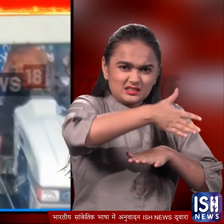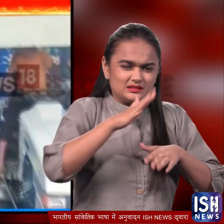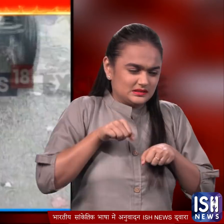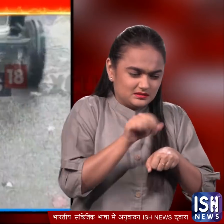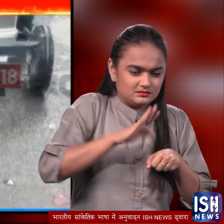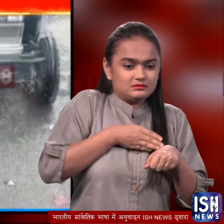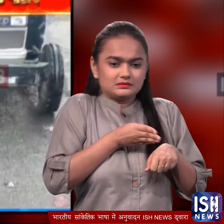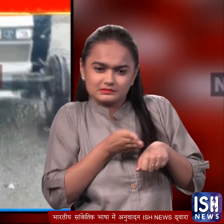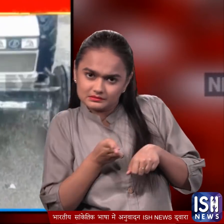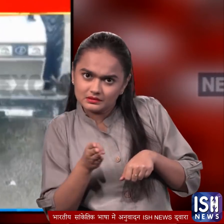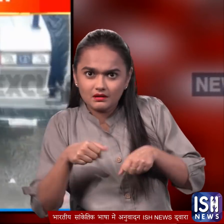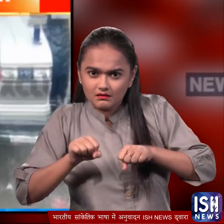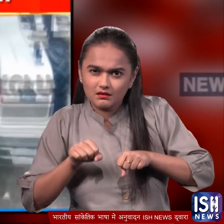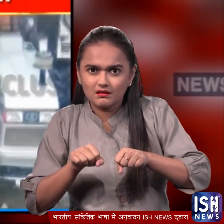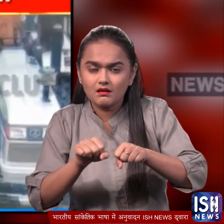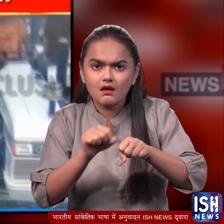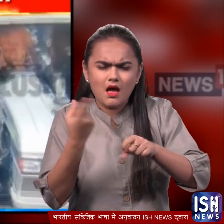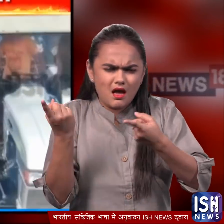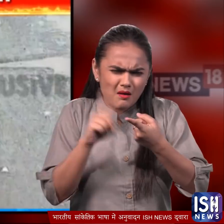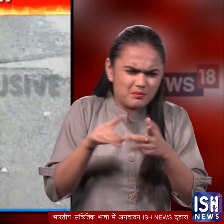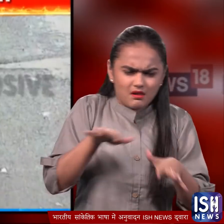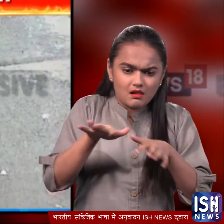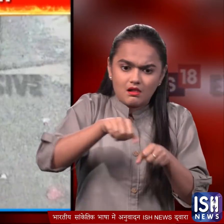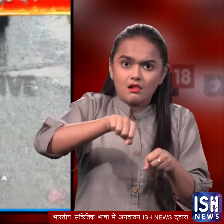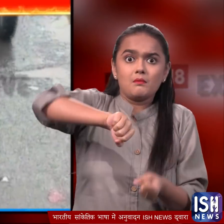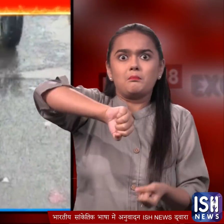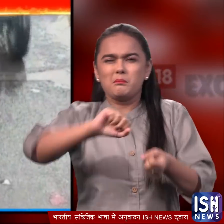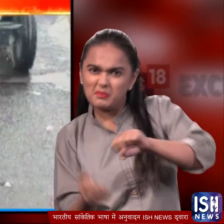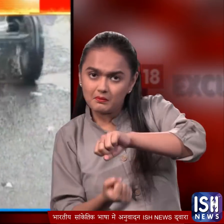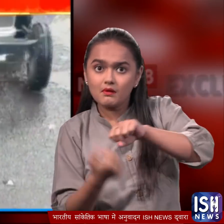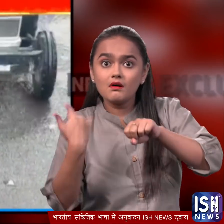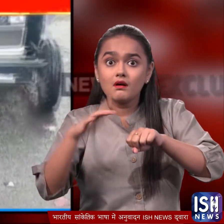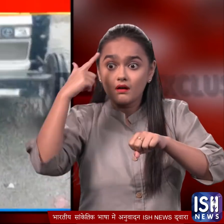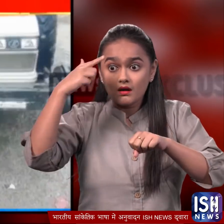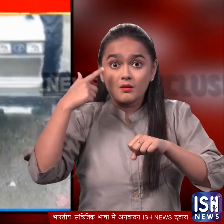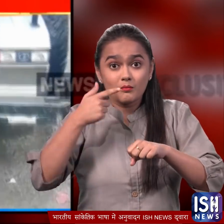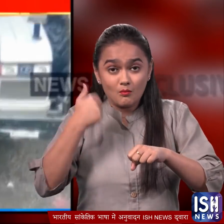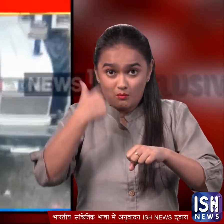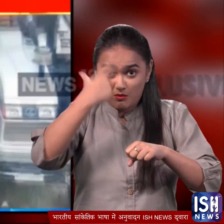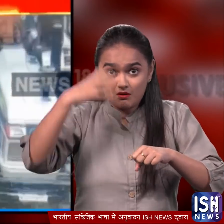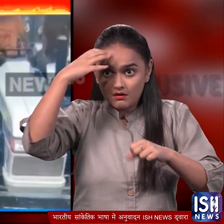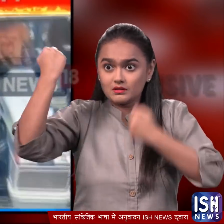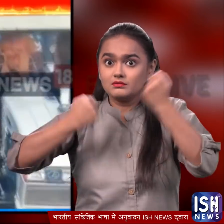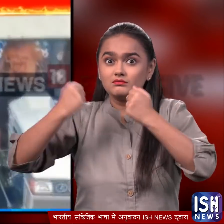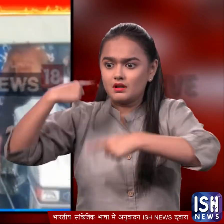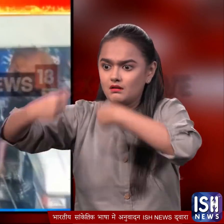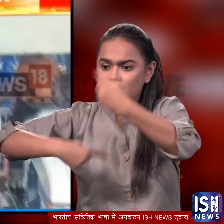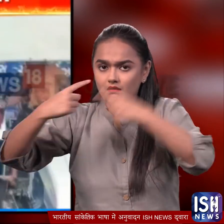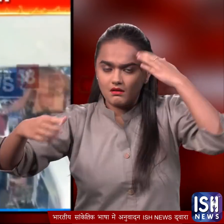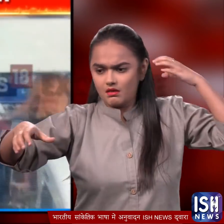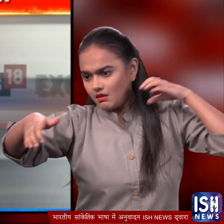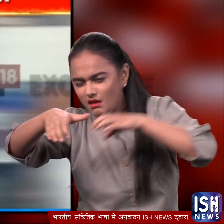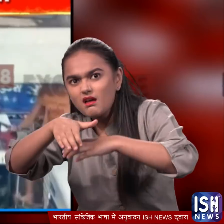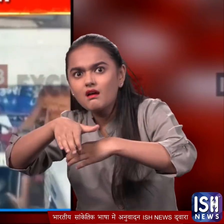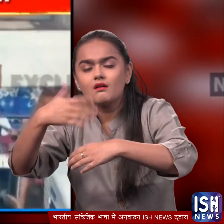कोशिश करते नजर आए, लेकिन इस दौरान उसका संतुलन बिगड़ गया। जैसे ही मोटरसाइकिल फिसली, उस आदमी का सिर सामने से आ रहे ट्रैक्टर की ट्रॉली के पिछले पहिए के